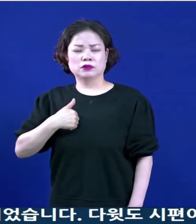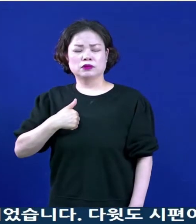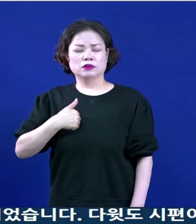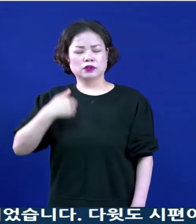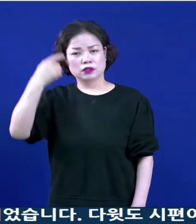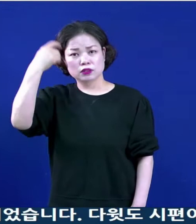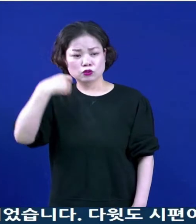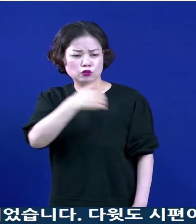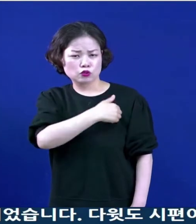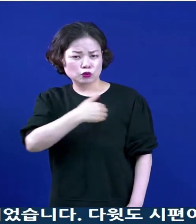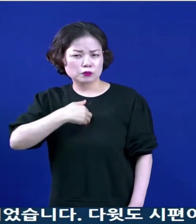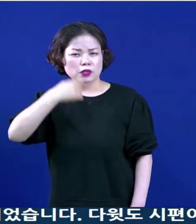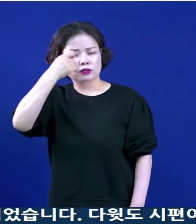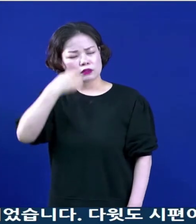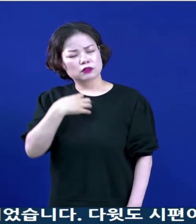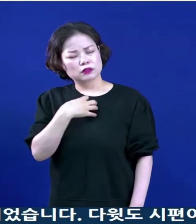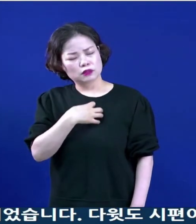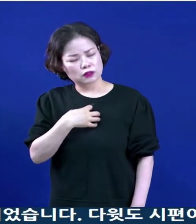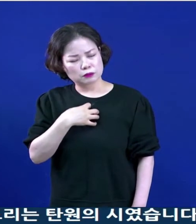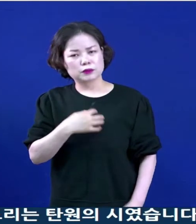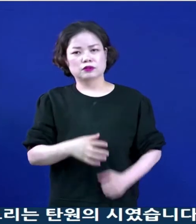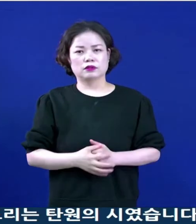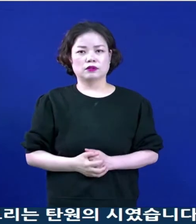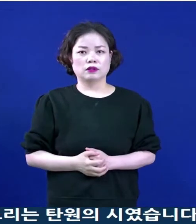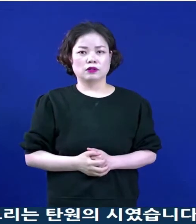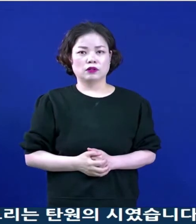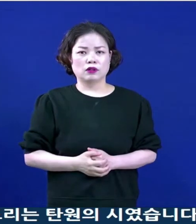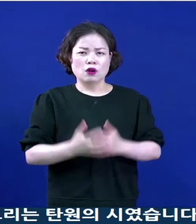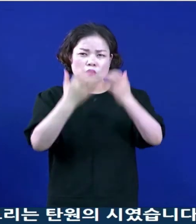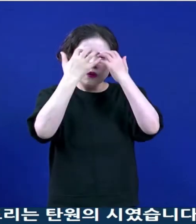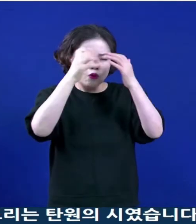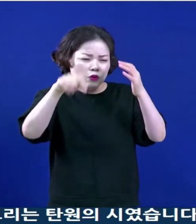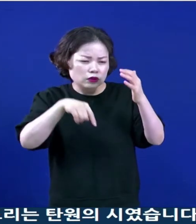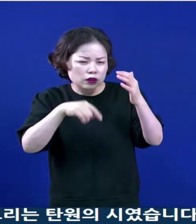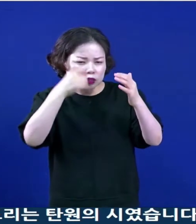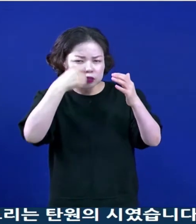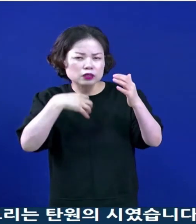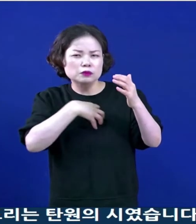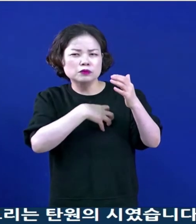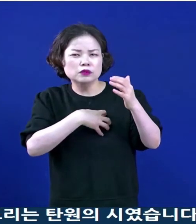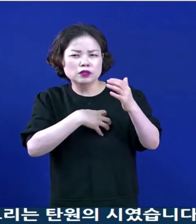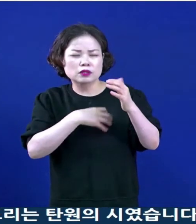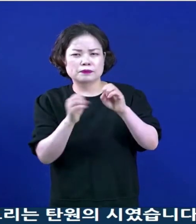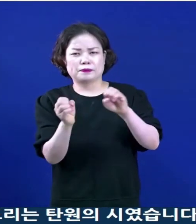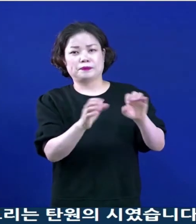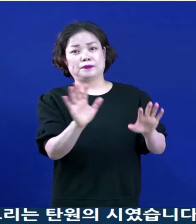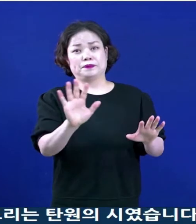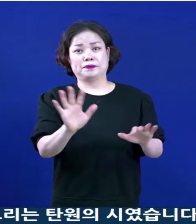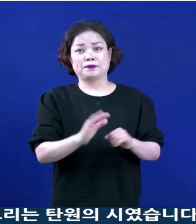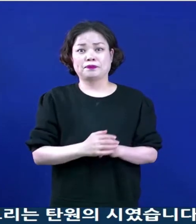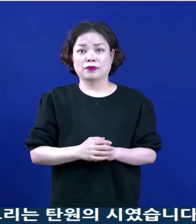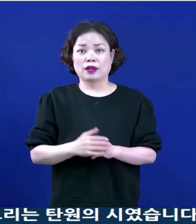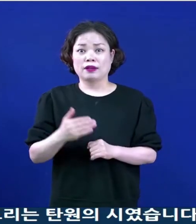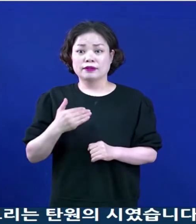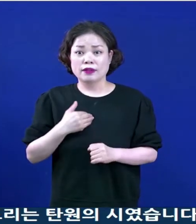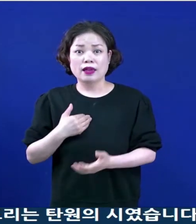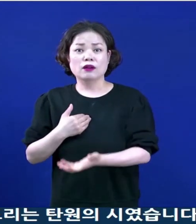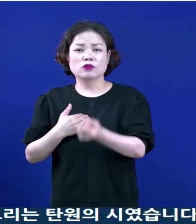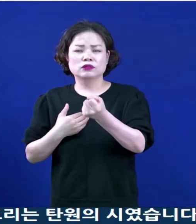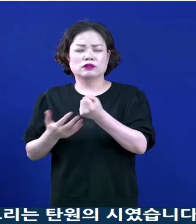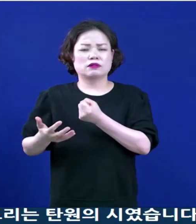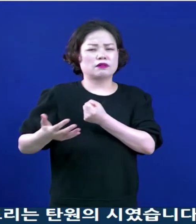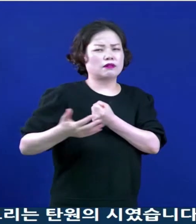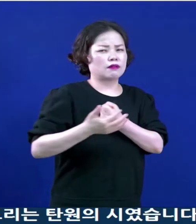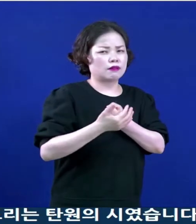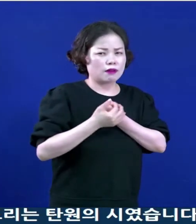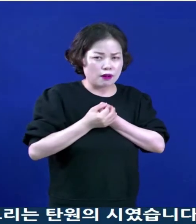아파하시고 충분히 슬퍼하시기 바랍니다. 고통스럽고 슬픈 현실을 부인하는 것이 아니라 그것을 내 것으로